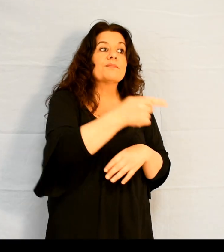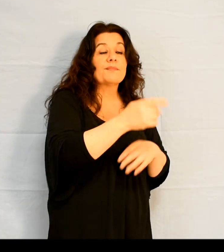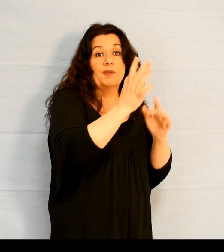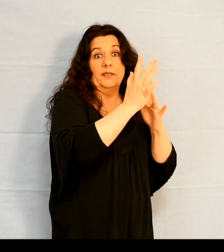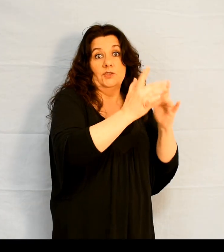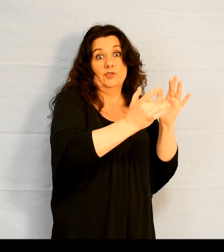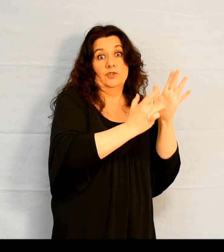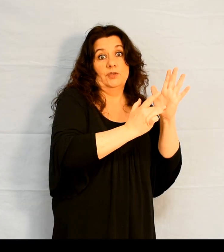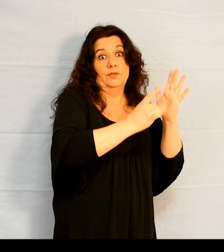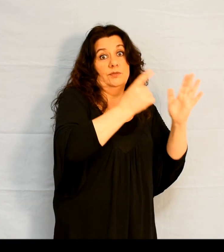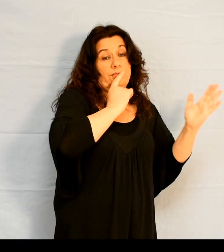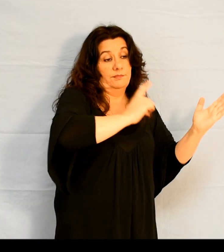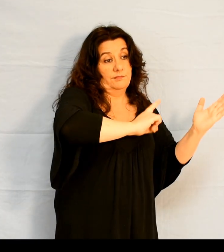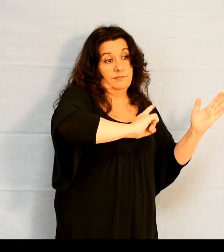soit crucifié.